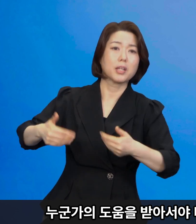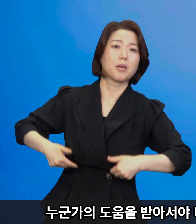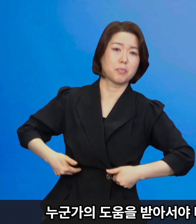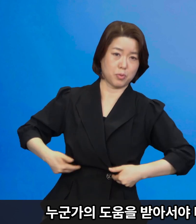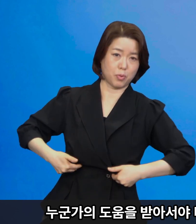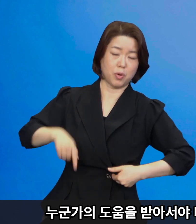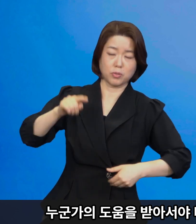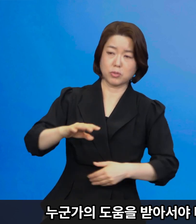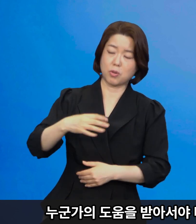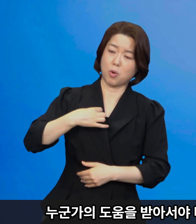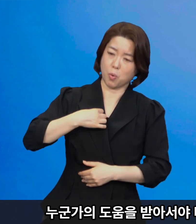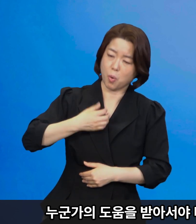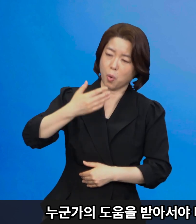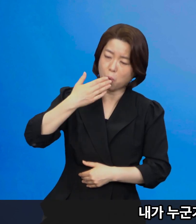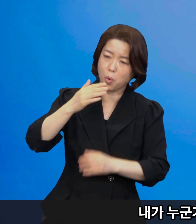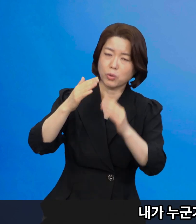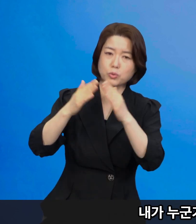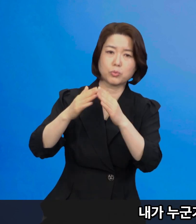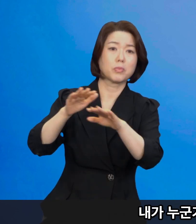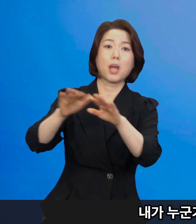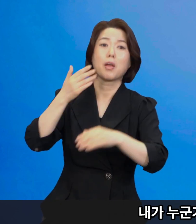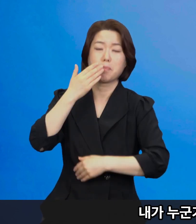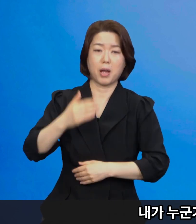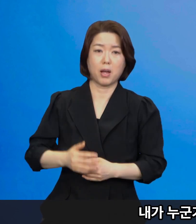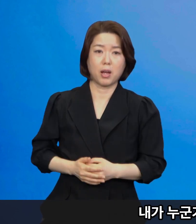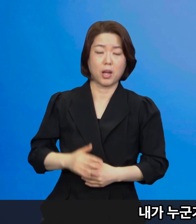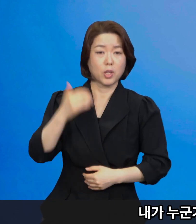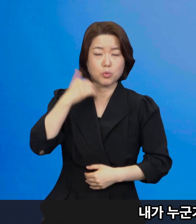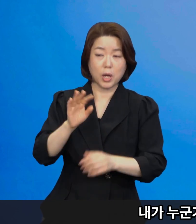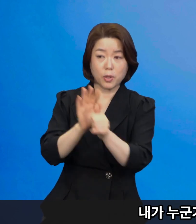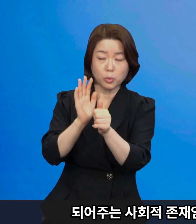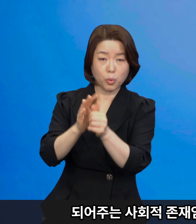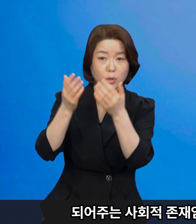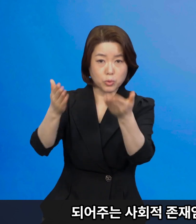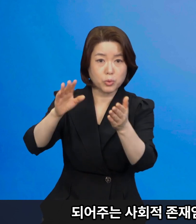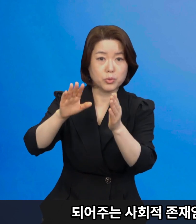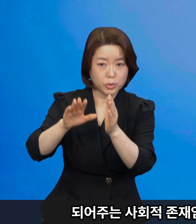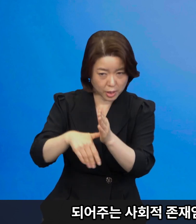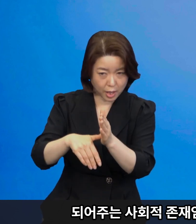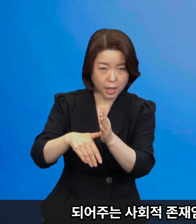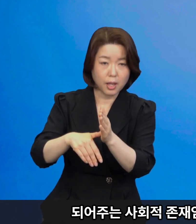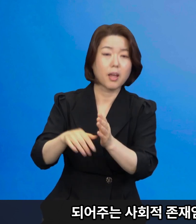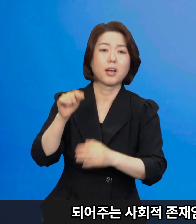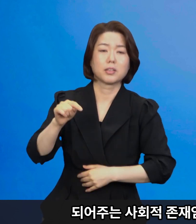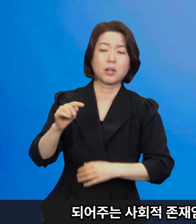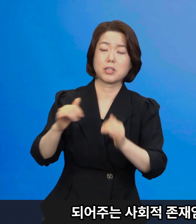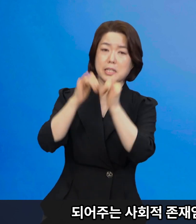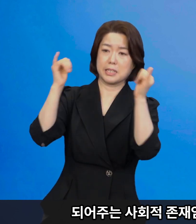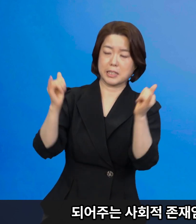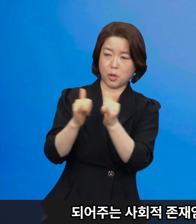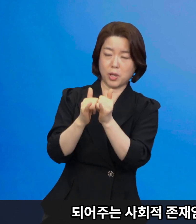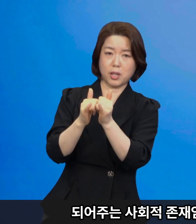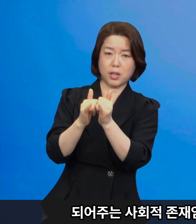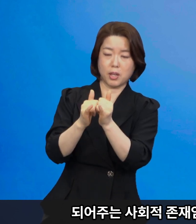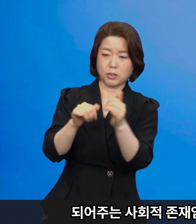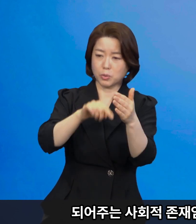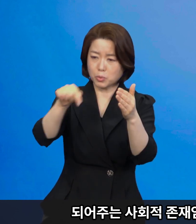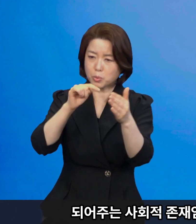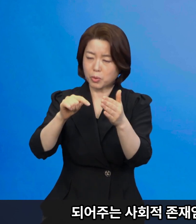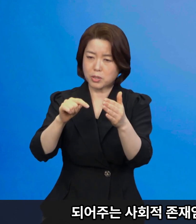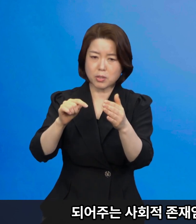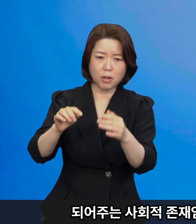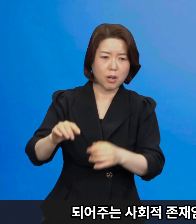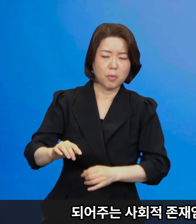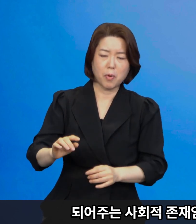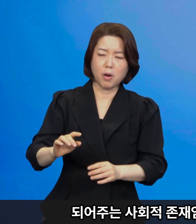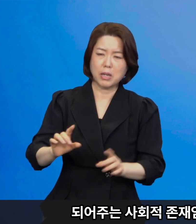비로소 의식주를 해결할 수 있으며 내가 누군가의 도움이 될 때 돼주는 사회적 존재임을